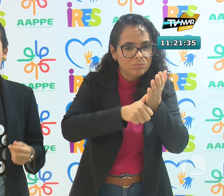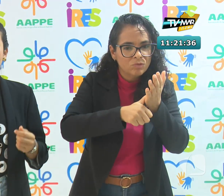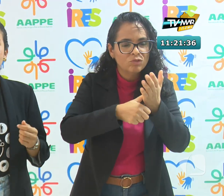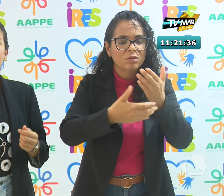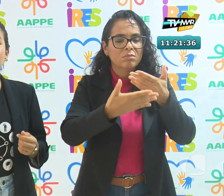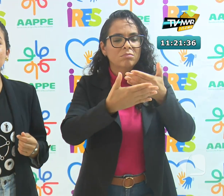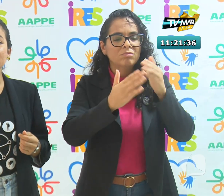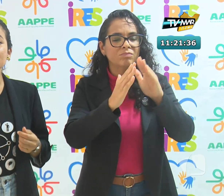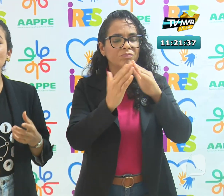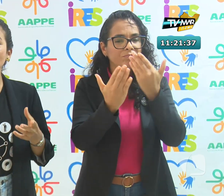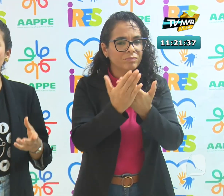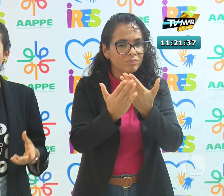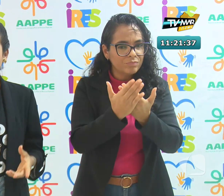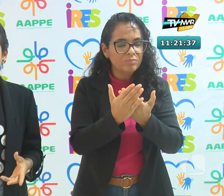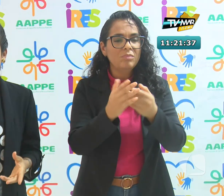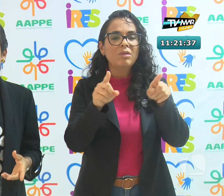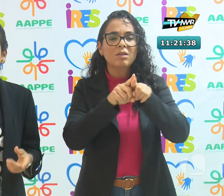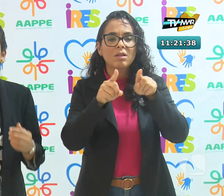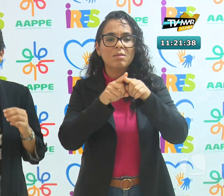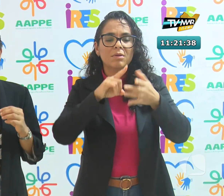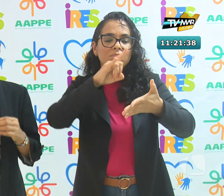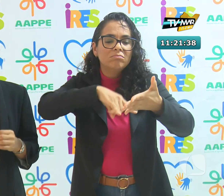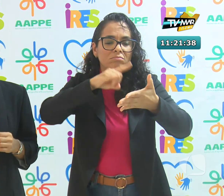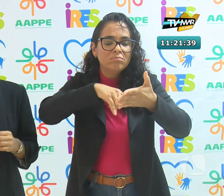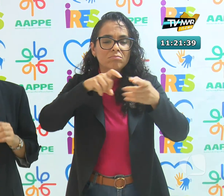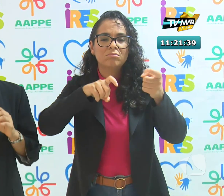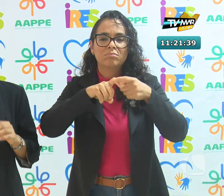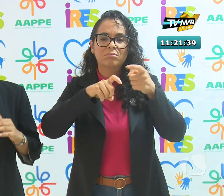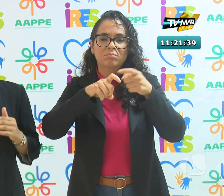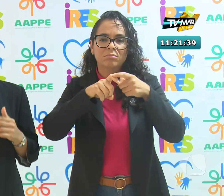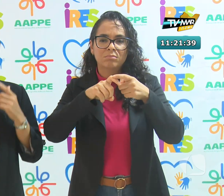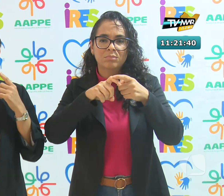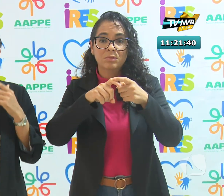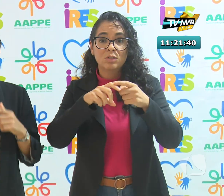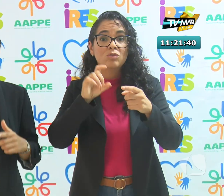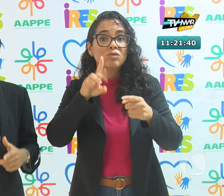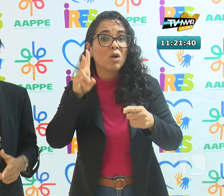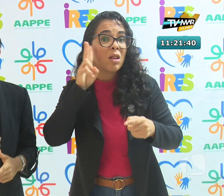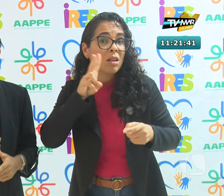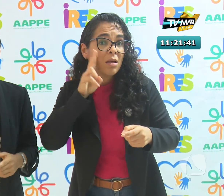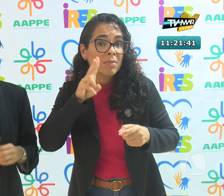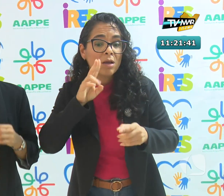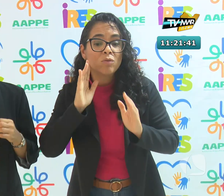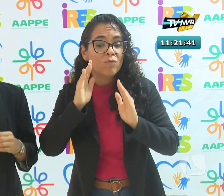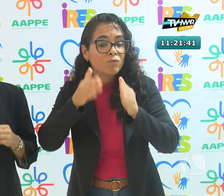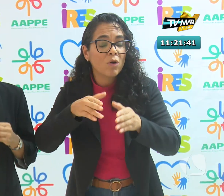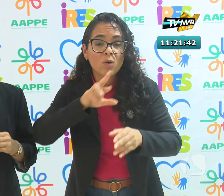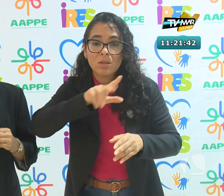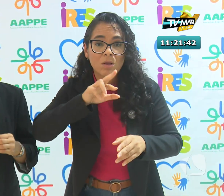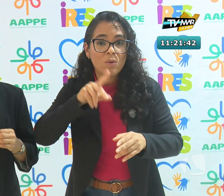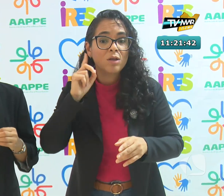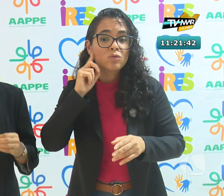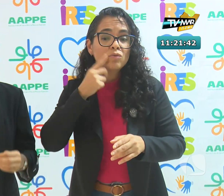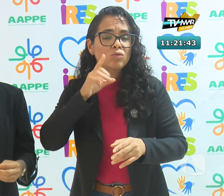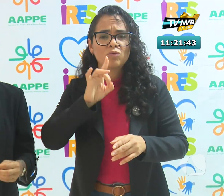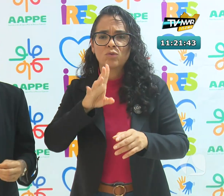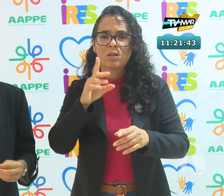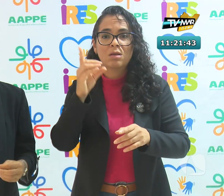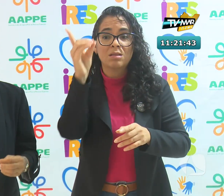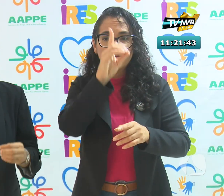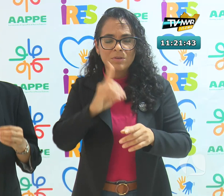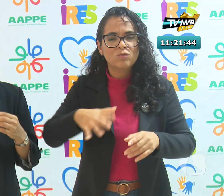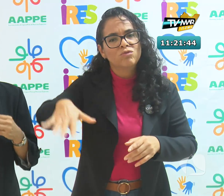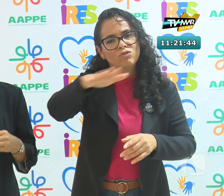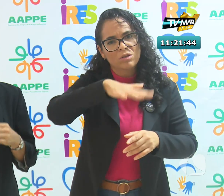escolar e o laudo médico. Lembrando que não é só para pessoas surdas, é para todo tipo de